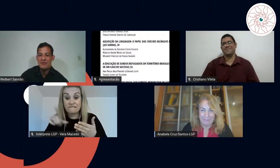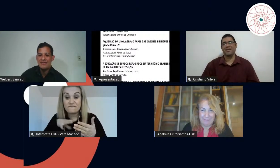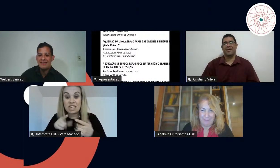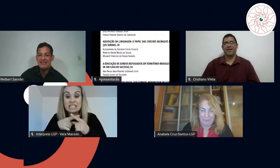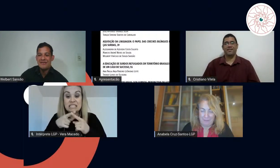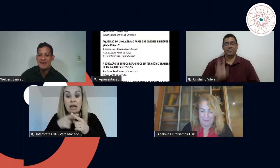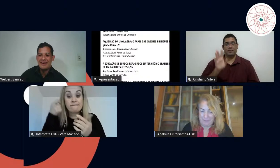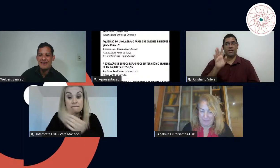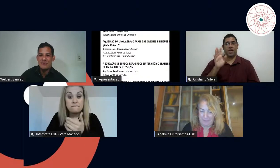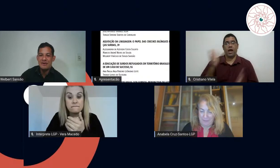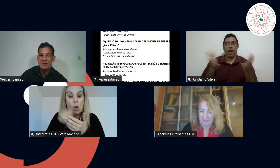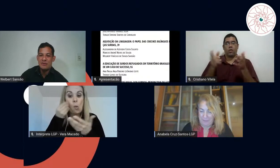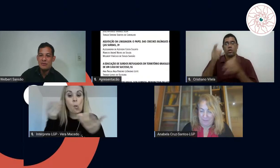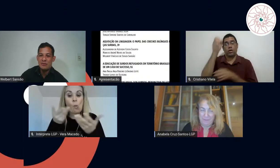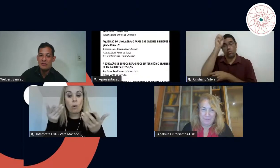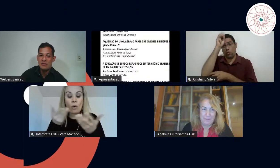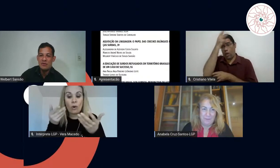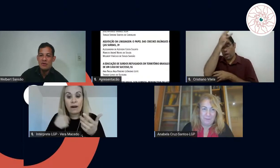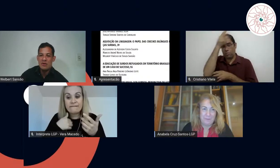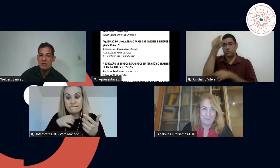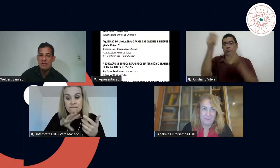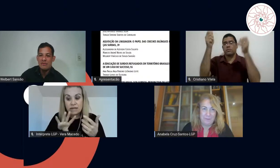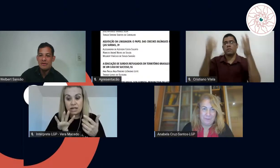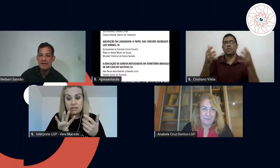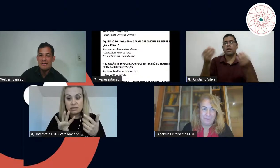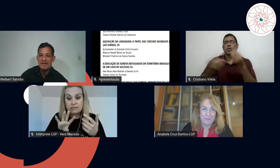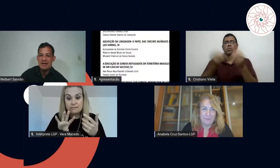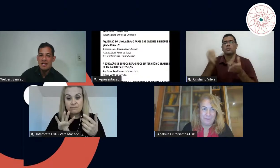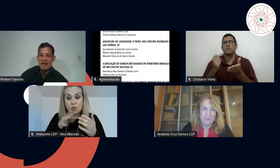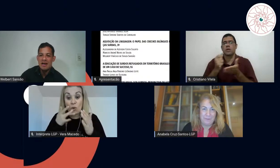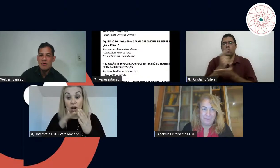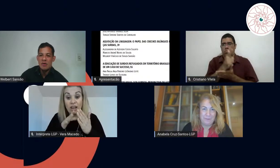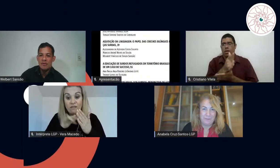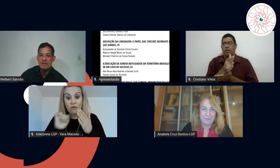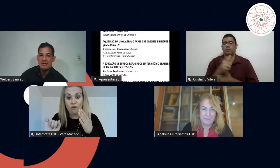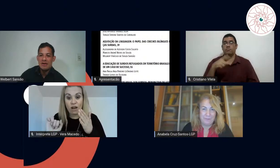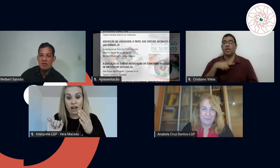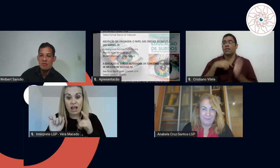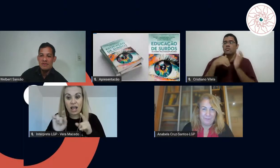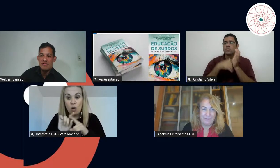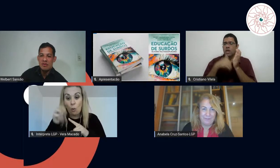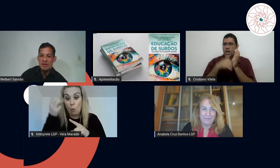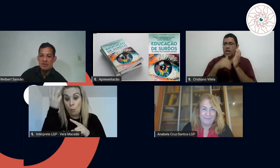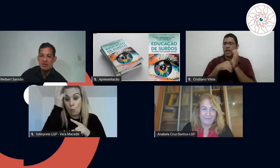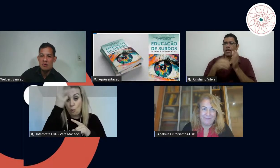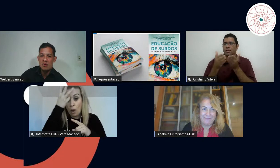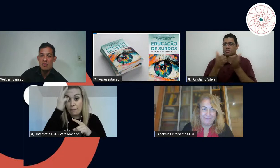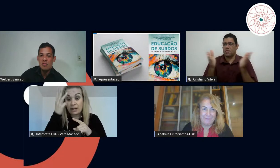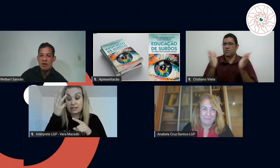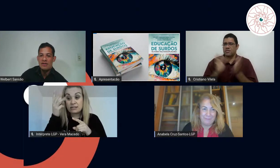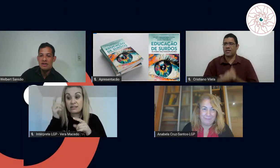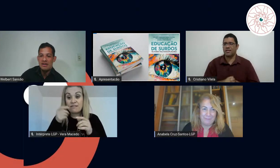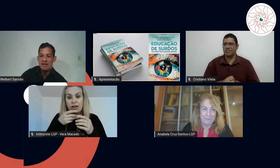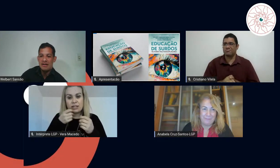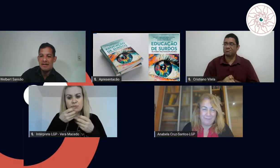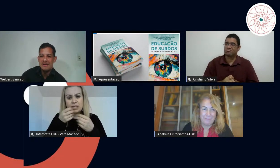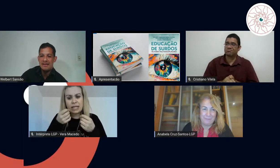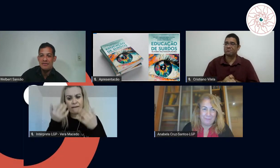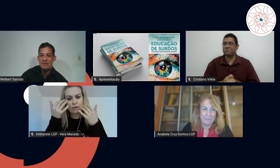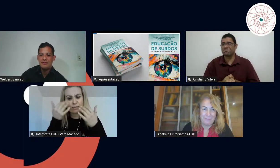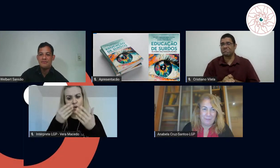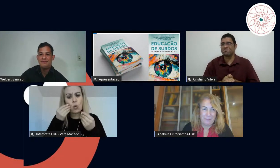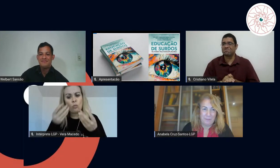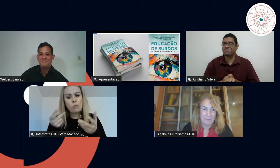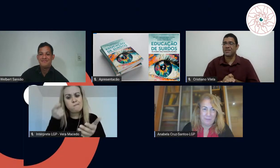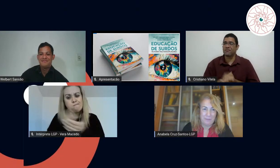no chat tá perguntando também, quero ter um um livro desse. Eh, o Elbert vai dar algumas informações sobre como adquirir